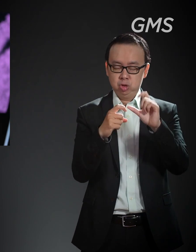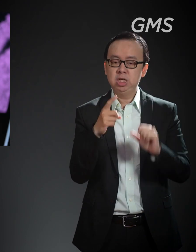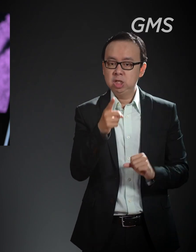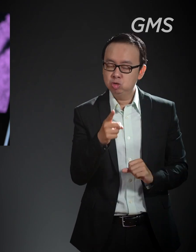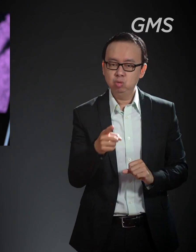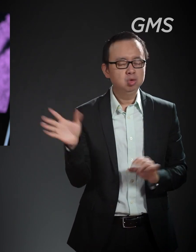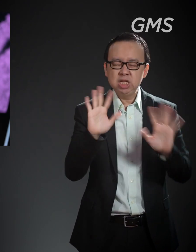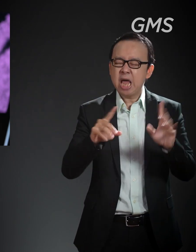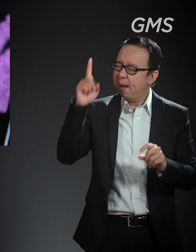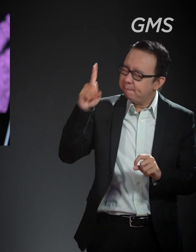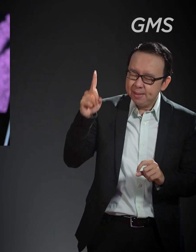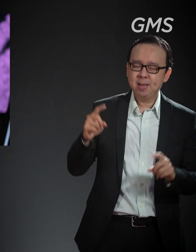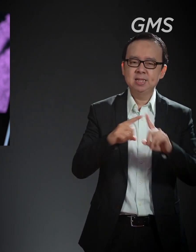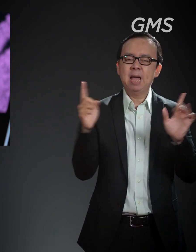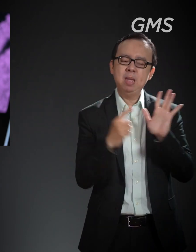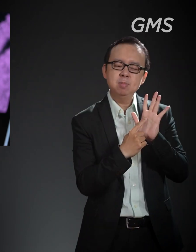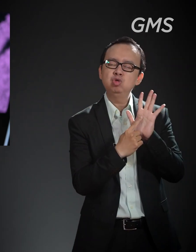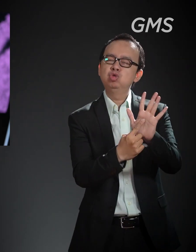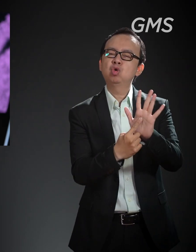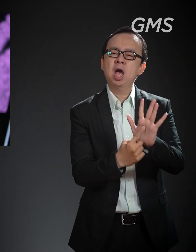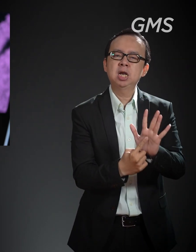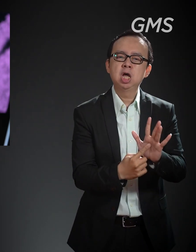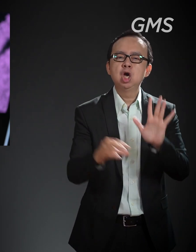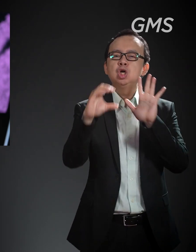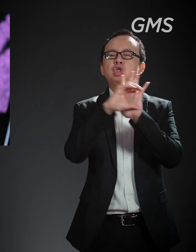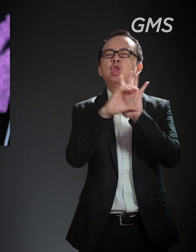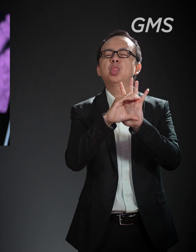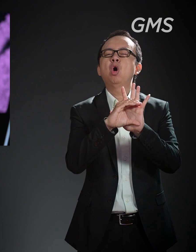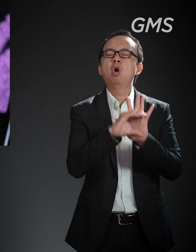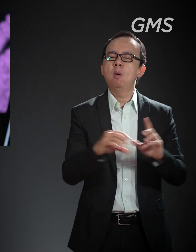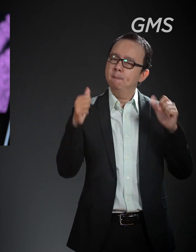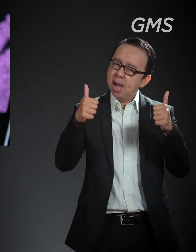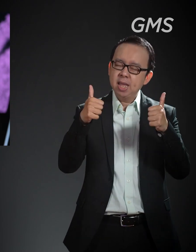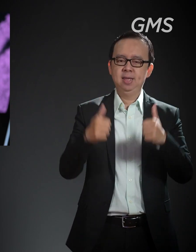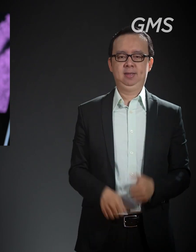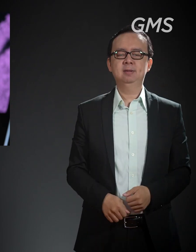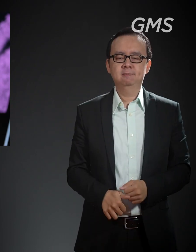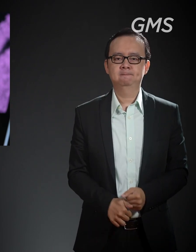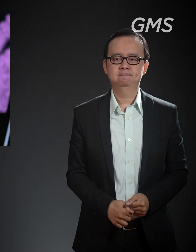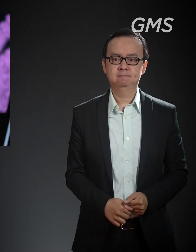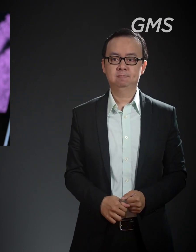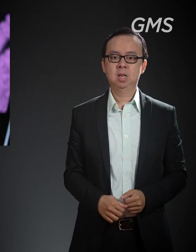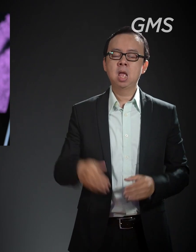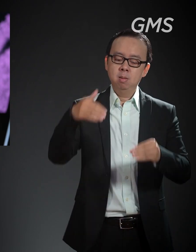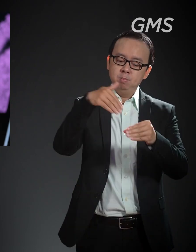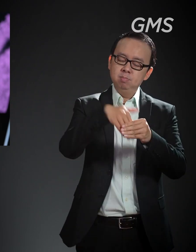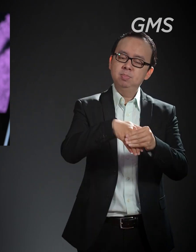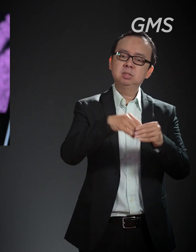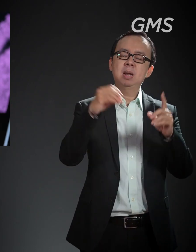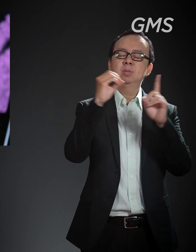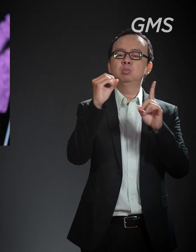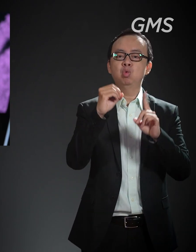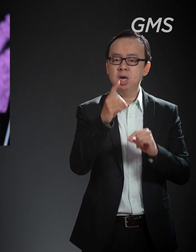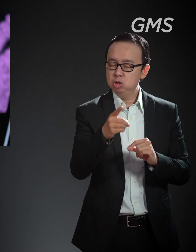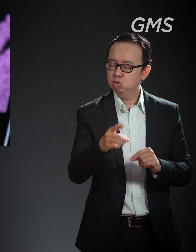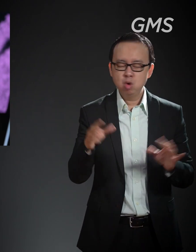memberikan. Persepuluhan itu memang bukanlah seperti sebuah perpajakan sorga atau sebuah perintah paksaan.